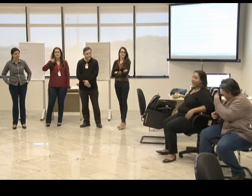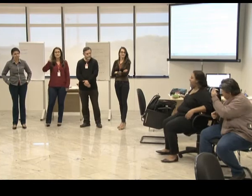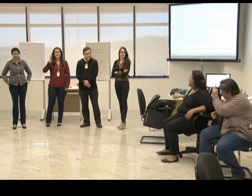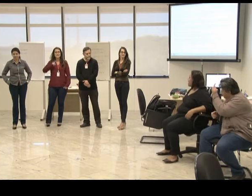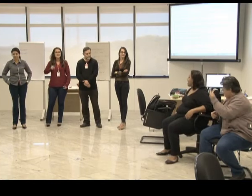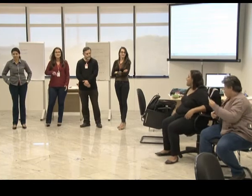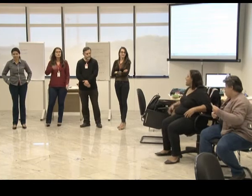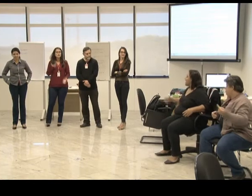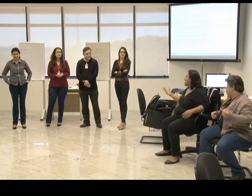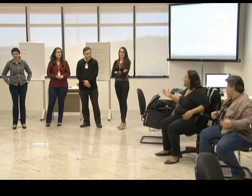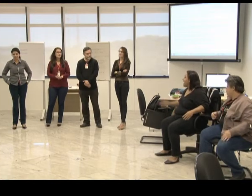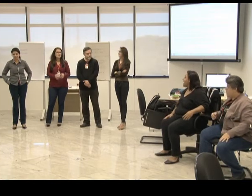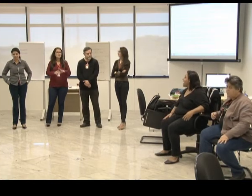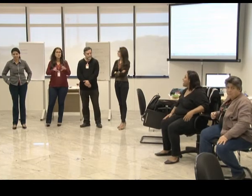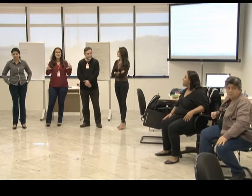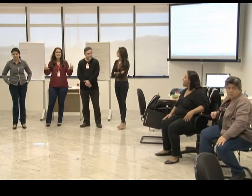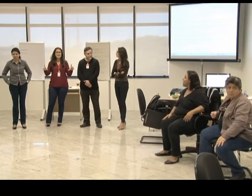vivo. Aí ele falou...